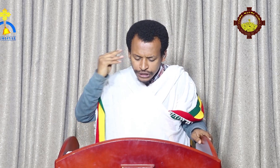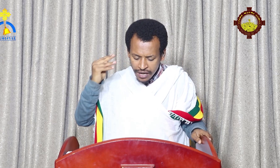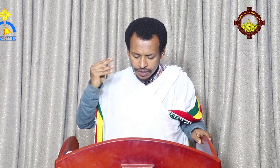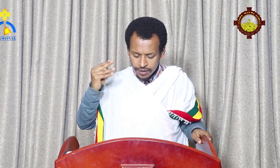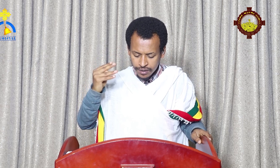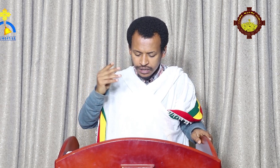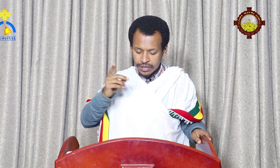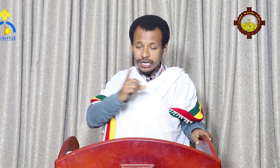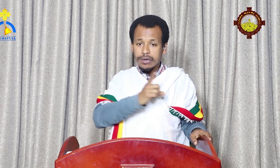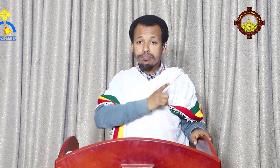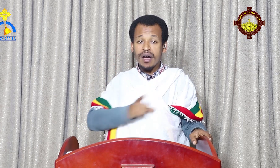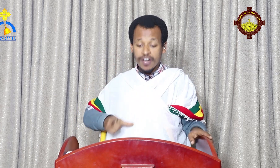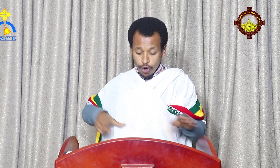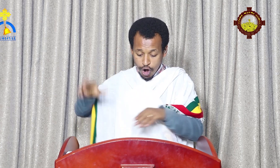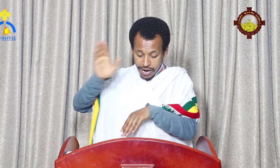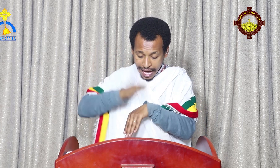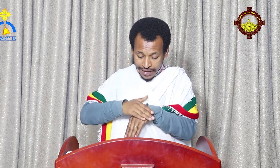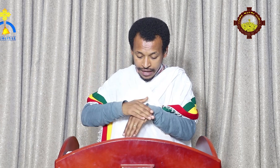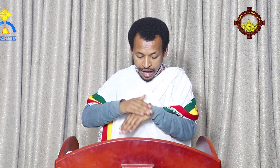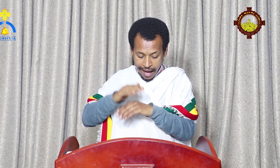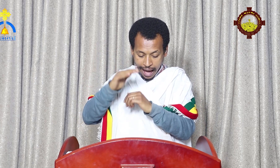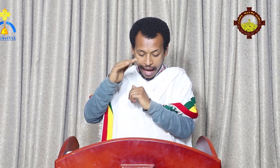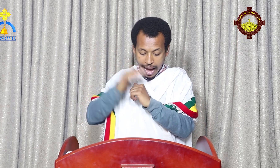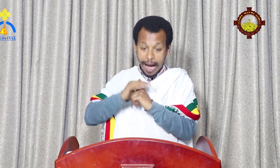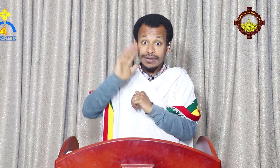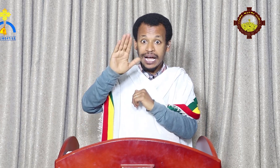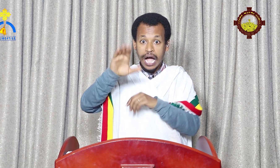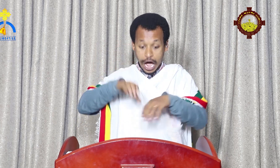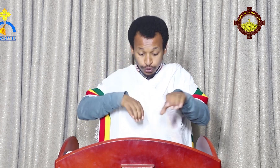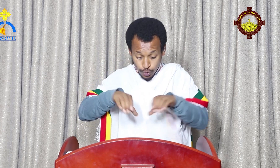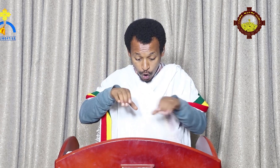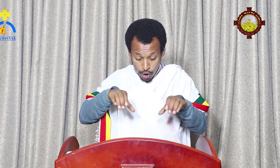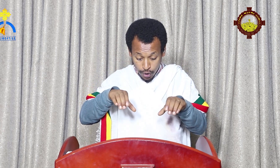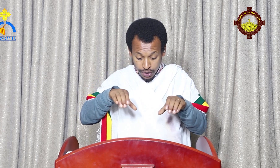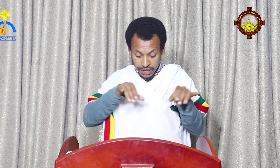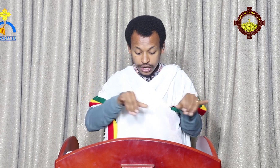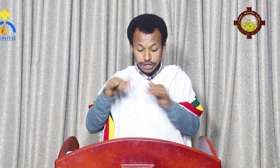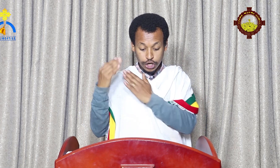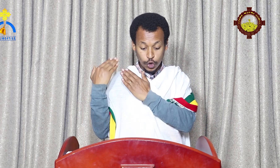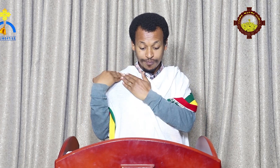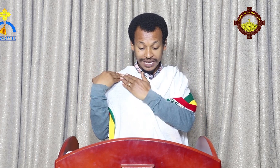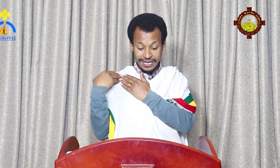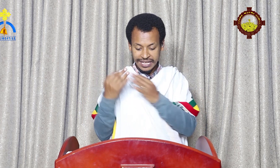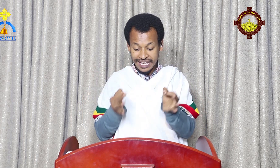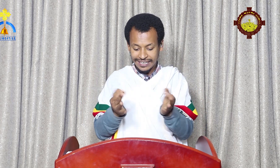ሙሴ በፈርዖን ላይ አምላክ አድርጎ እንደ ሾመ